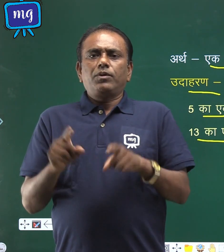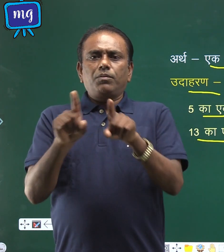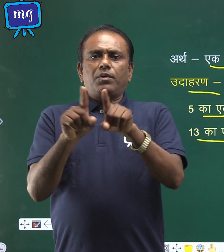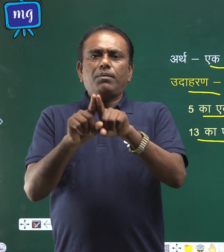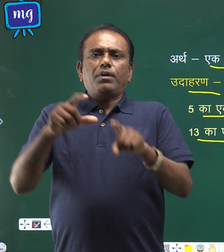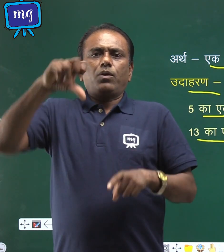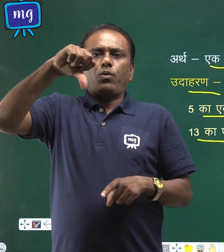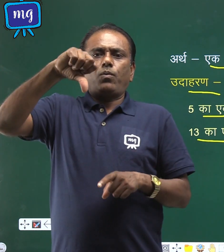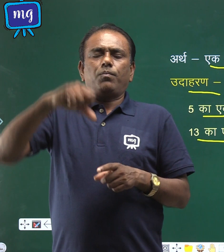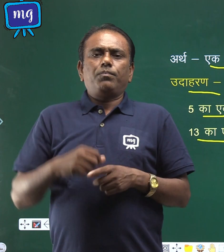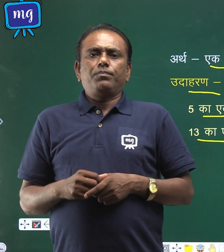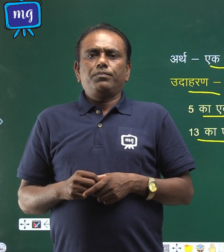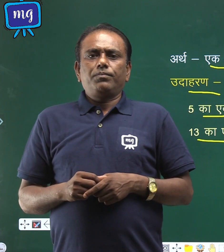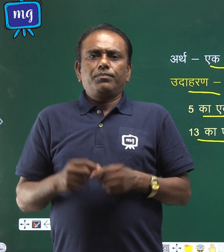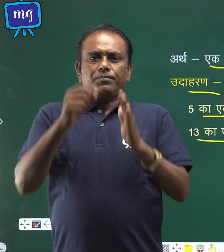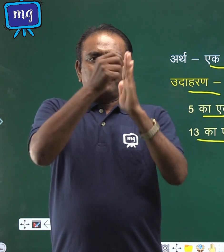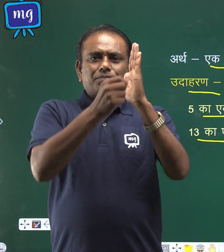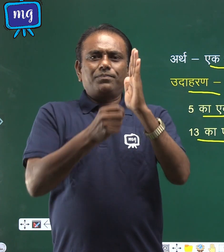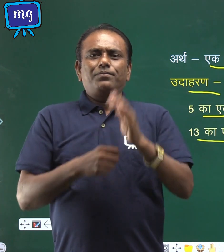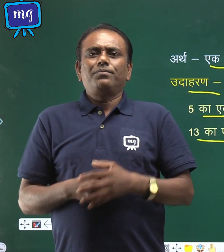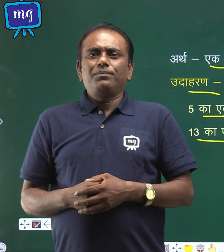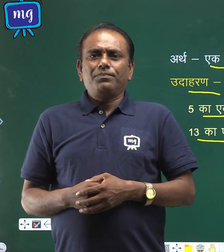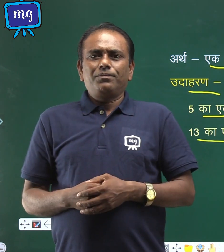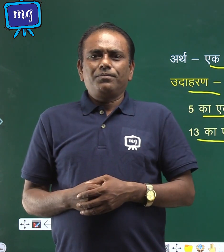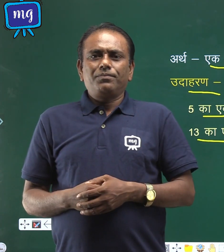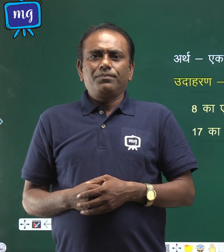बराबर 9। लिख लोगे,